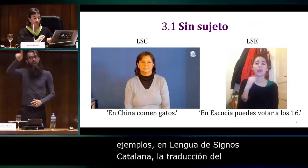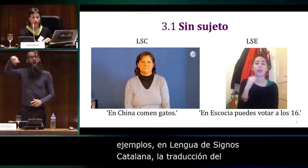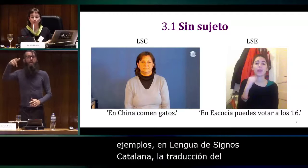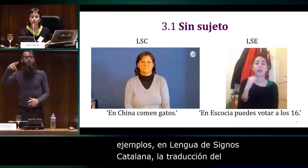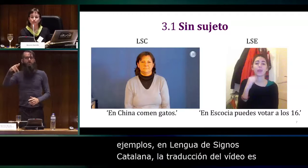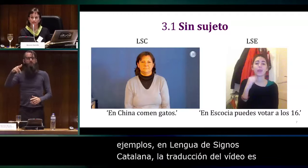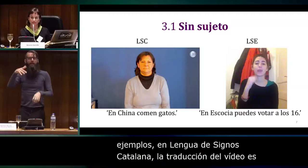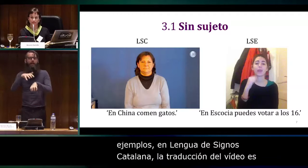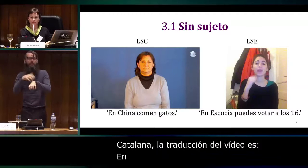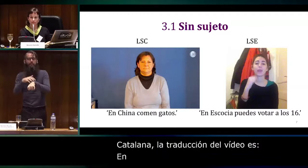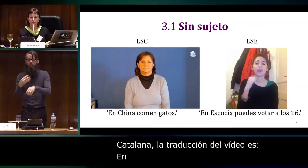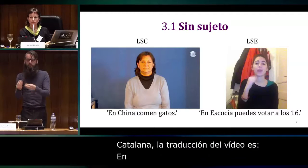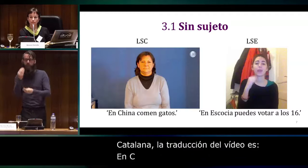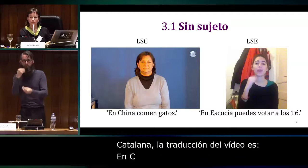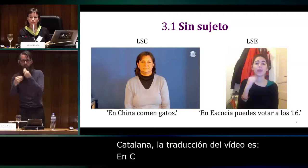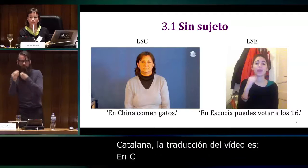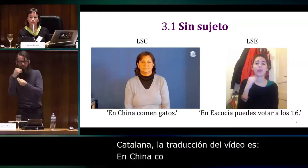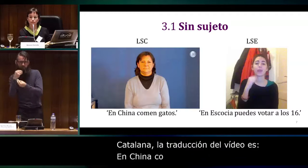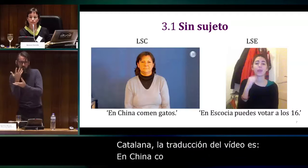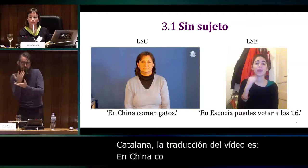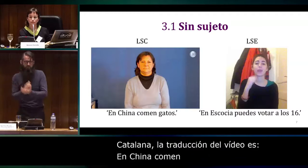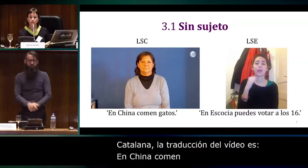¿Sí? ¿Vemos el vídeo?